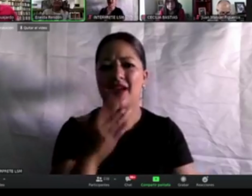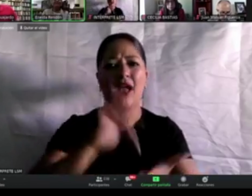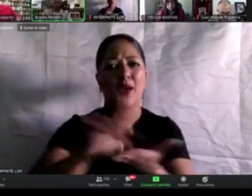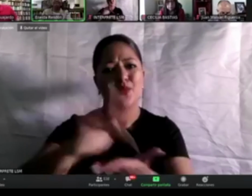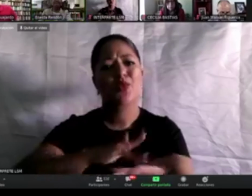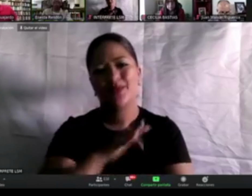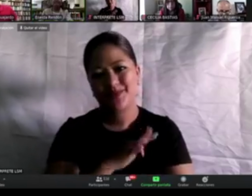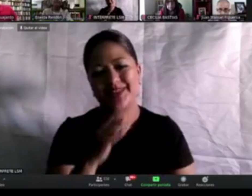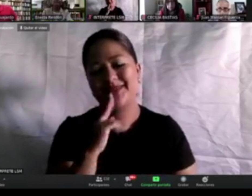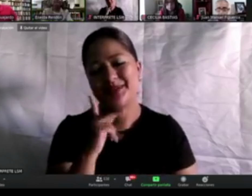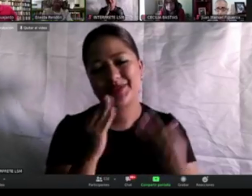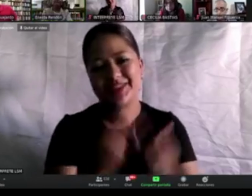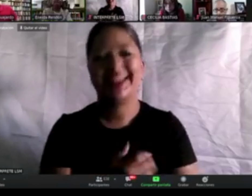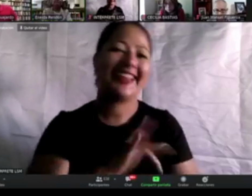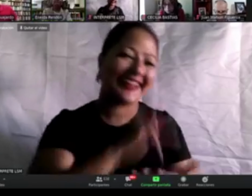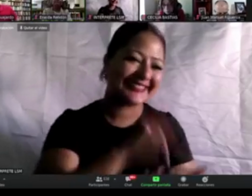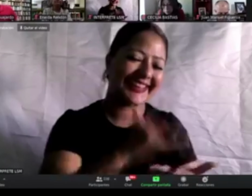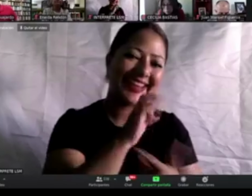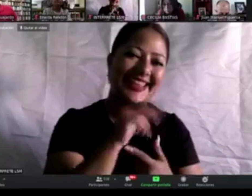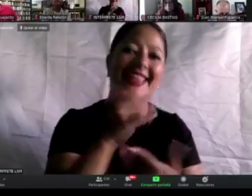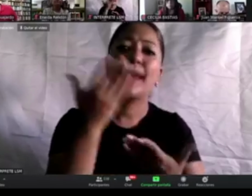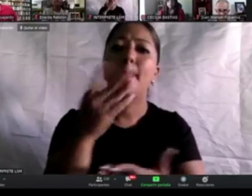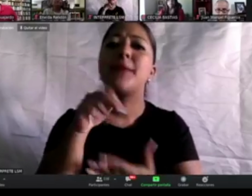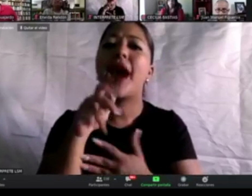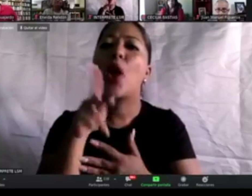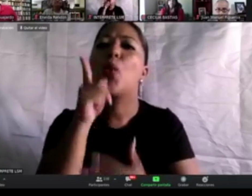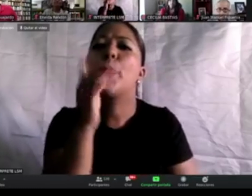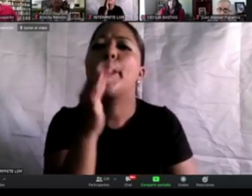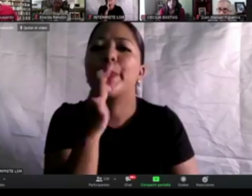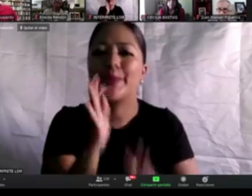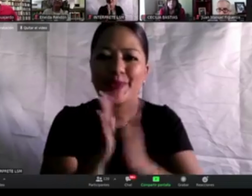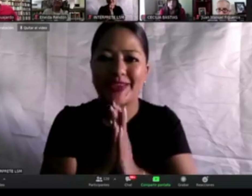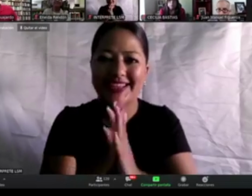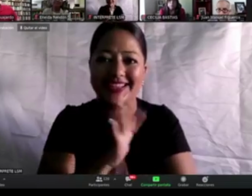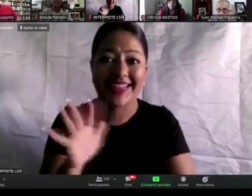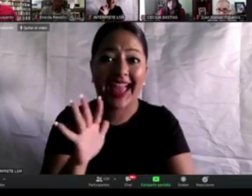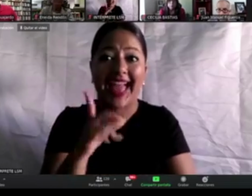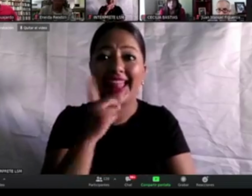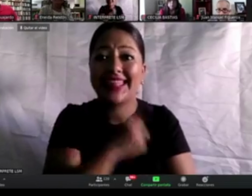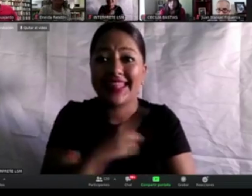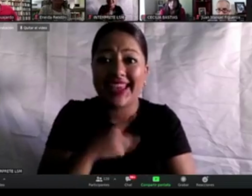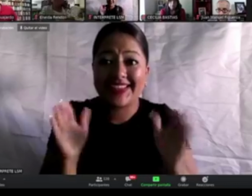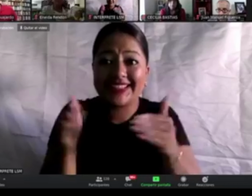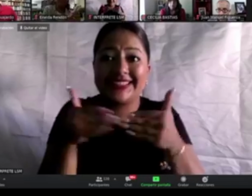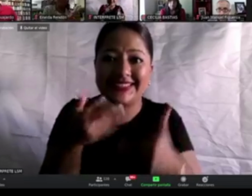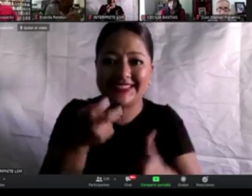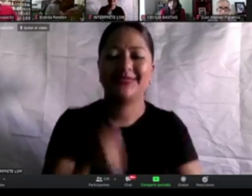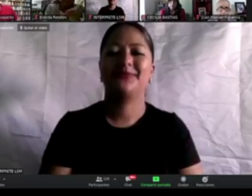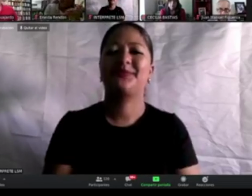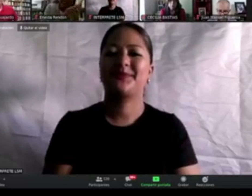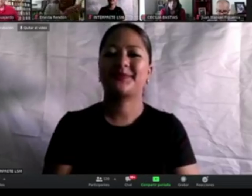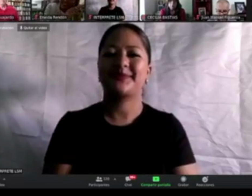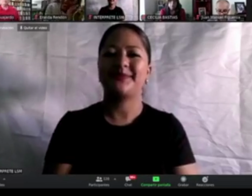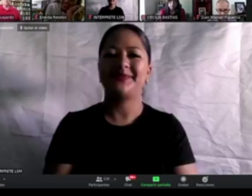gracias gracias en la vida Mar un minuto por favor porque ya tenemos que ir cerrando con este panel pues